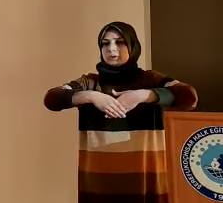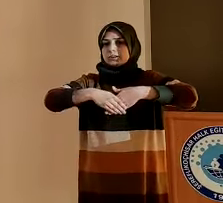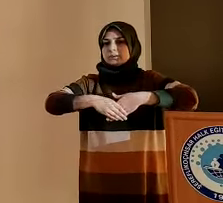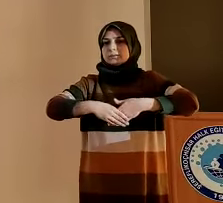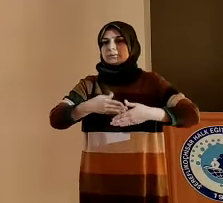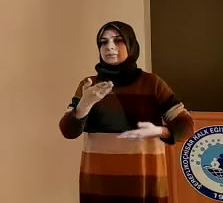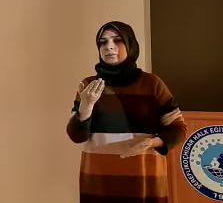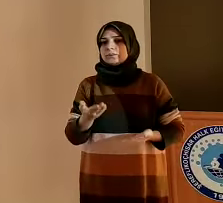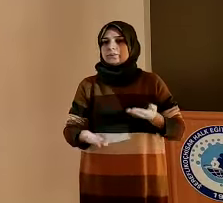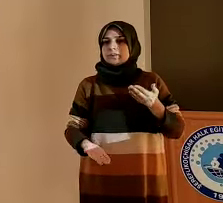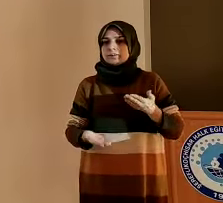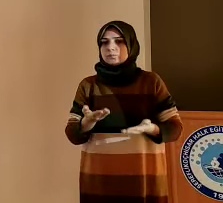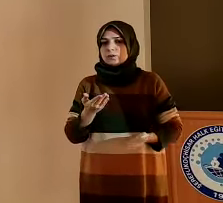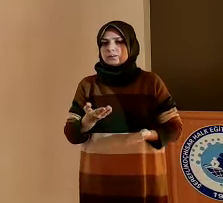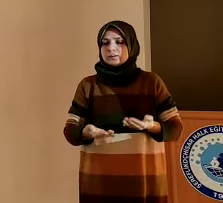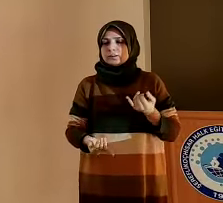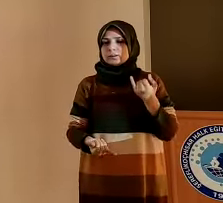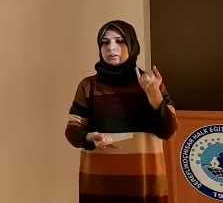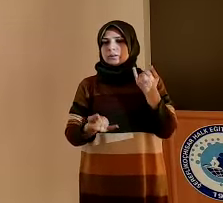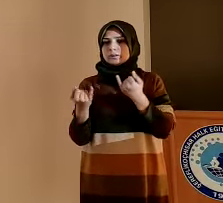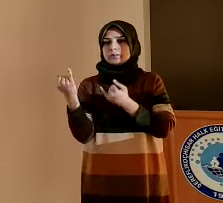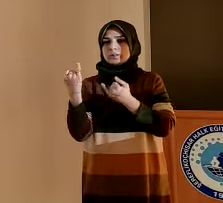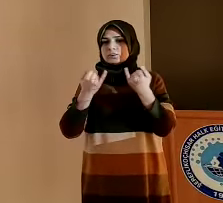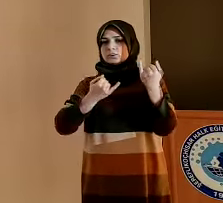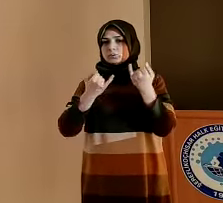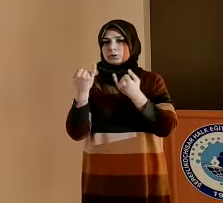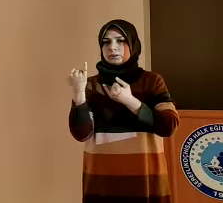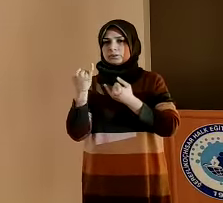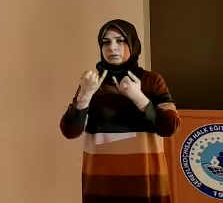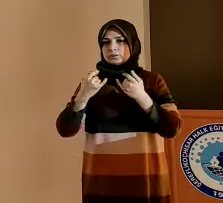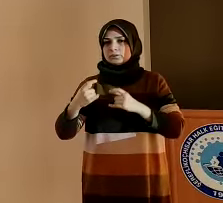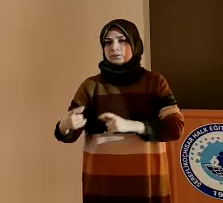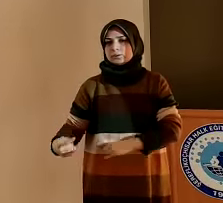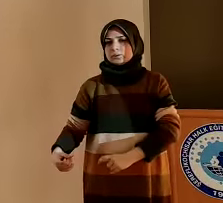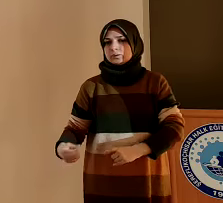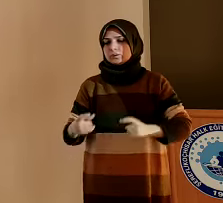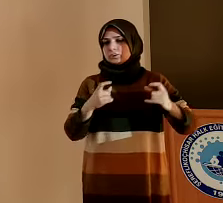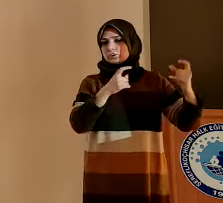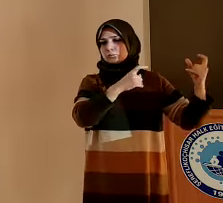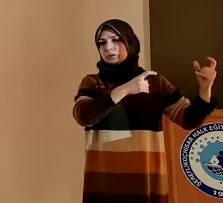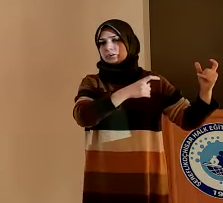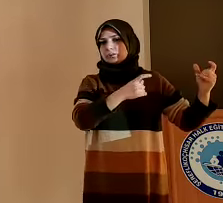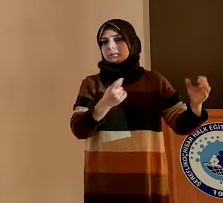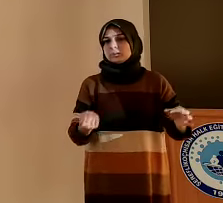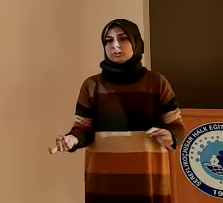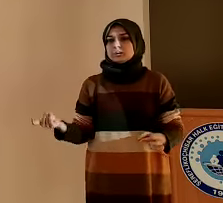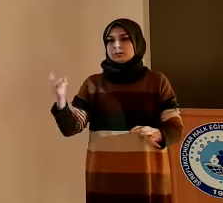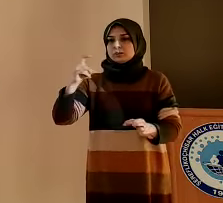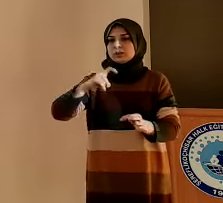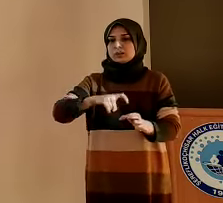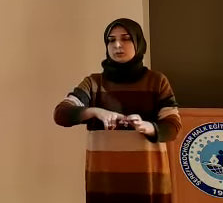tanışmak, tartmak, tartışmak, taşımak, tayin